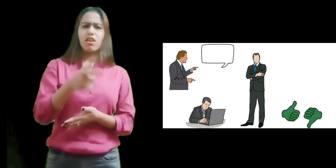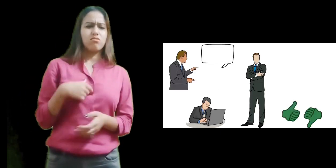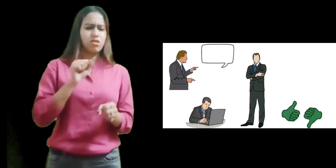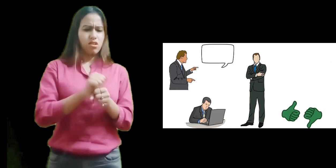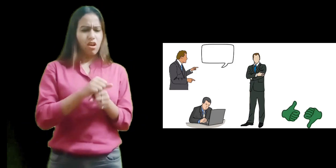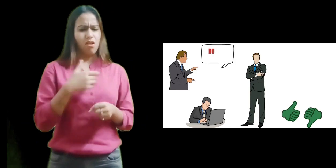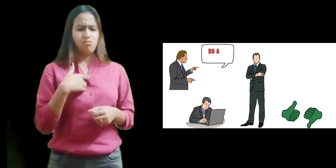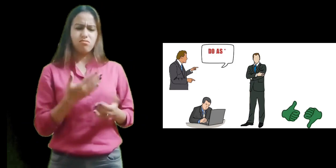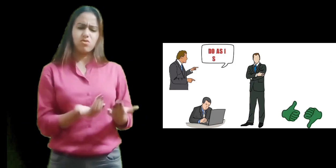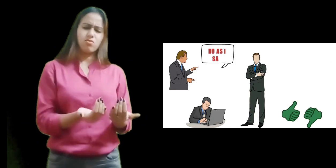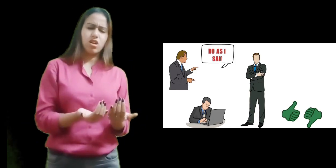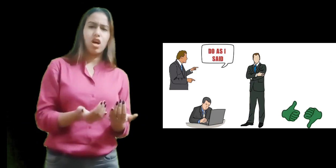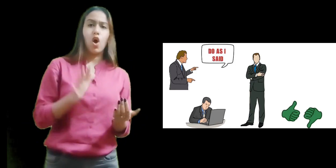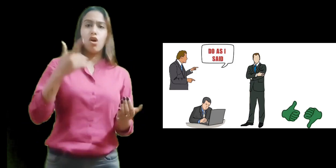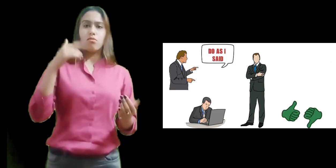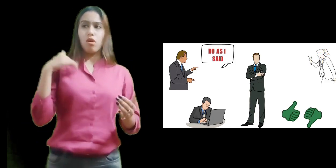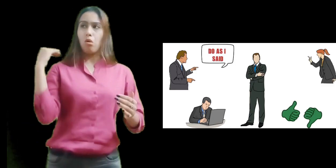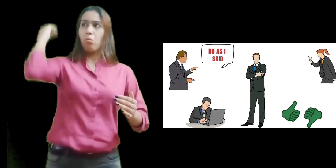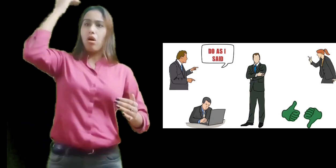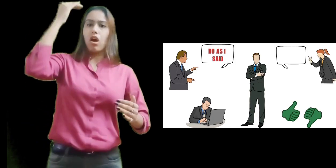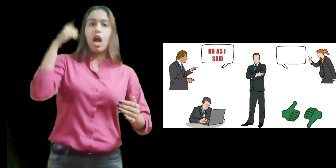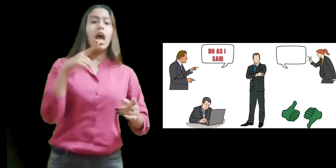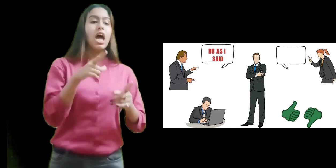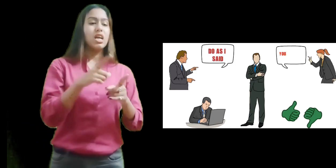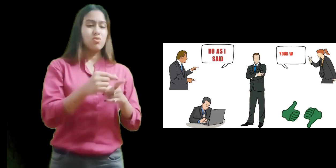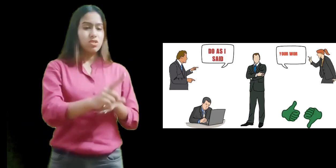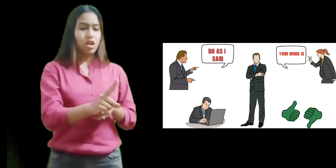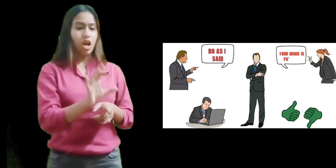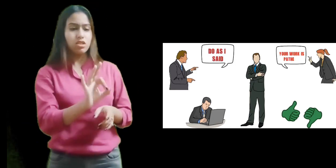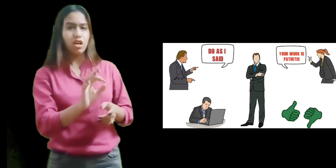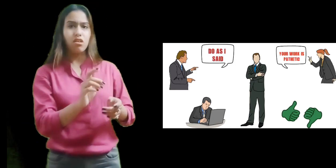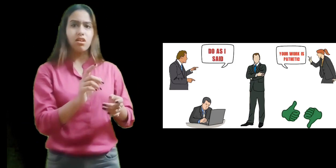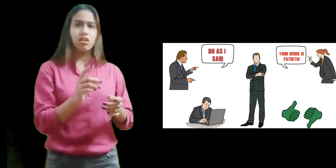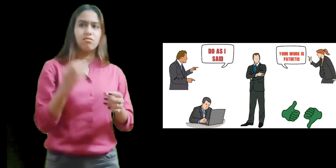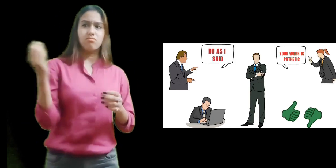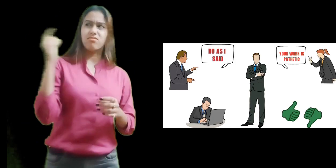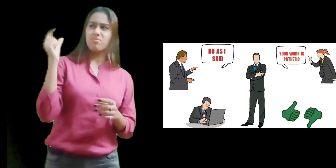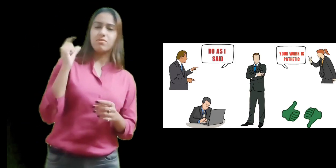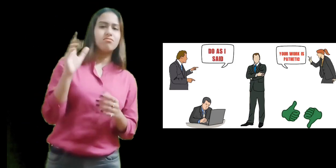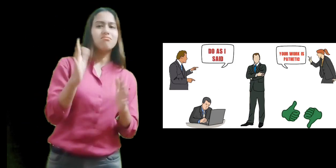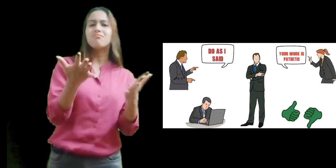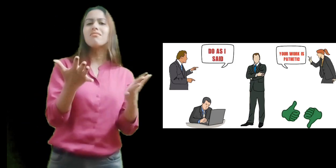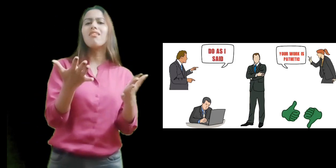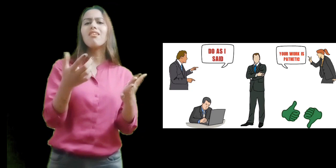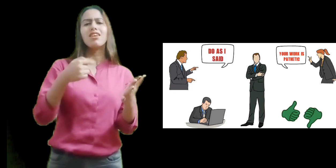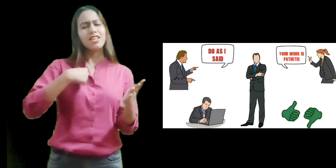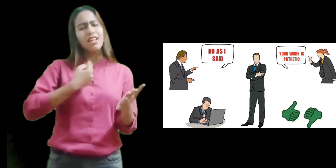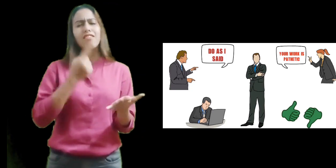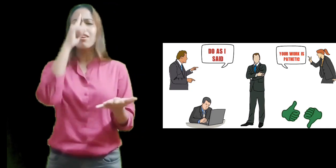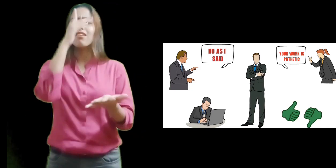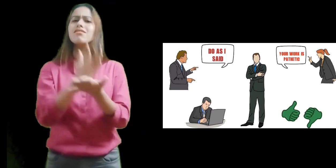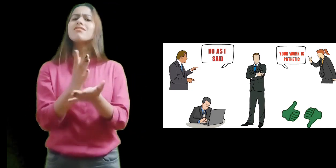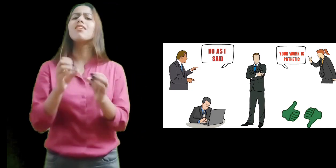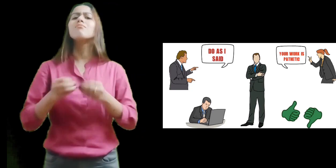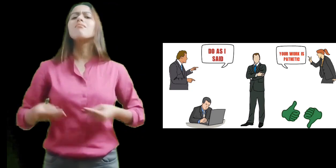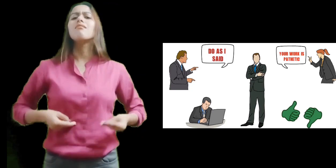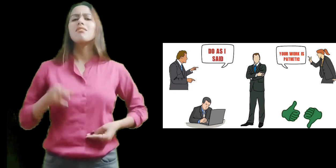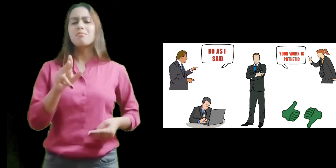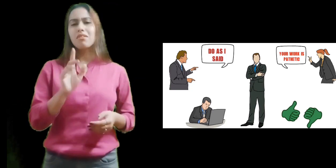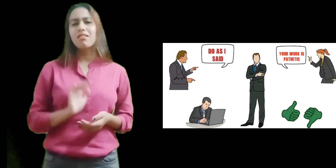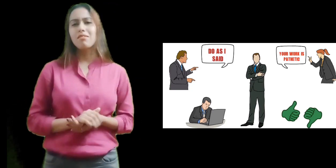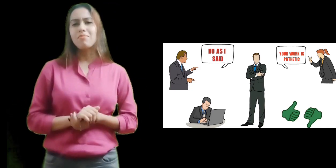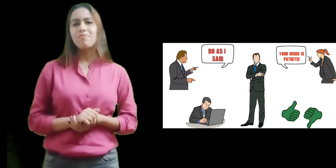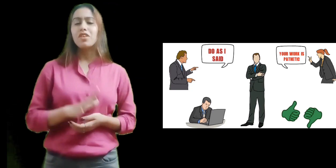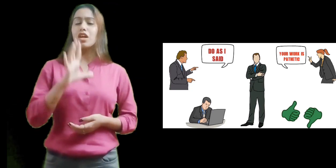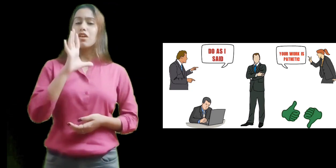बोलने वाला नहीं रहेगा कि तू ये कर, ये मत कर, ऐसा कर, वैसा मत कर, एक्सेट्रा एक्सेट्रा। जो मेरे हिसाब से अकेला ही काफी बड़ा और सबसे इंपॉर्टेंट रीजन